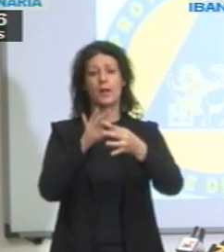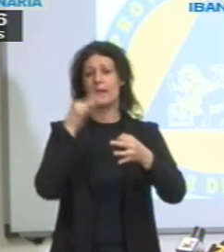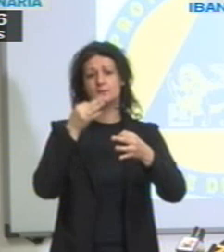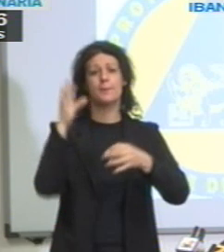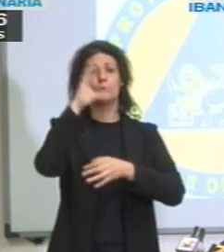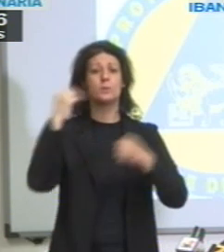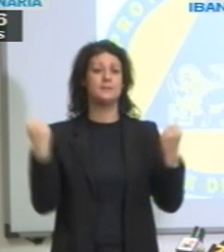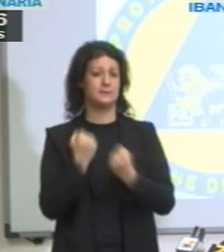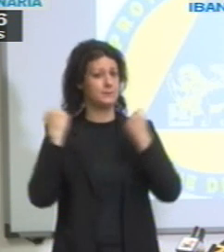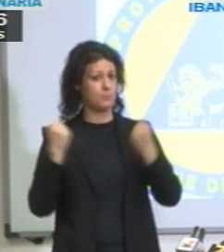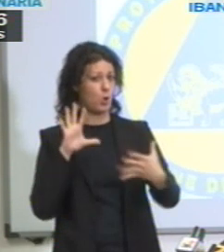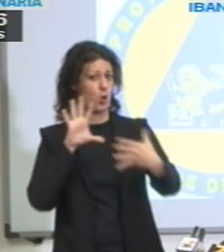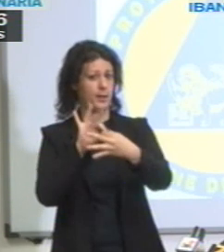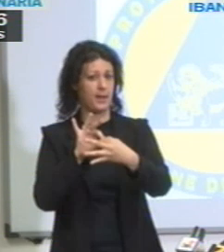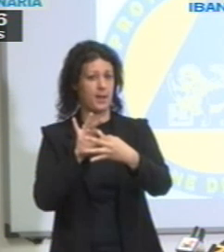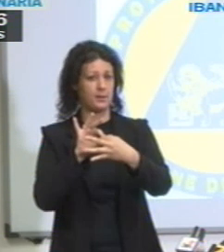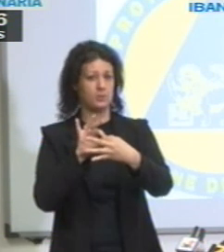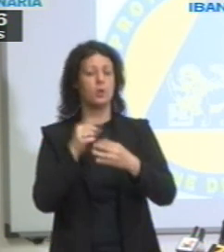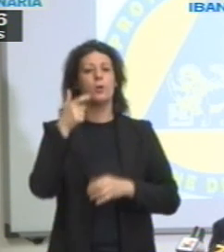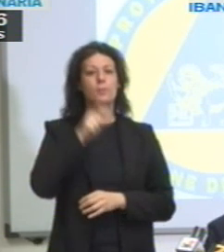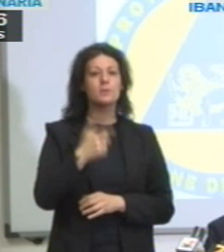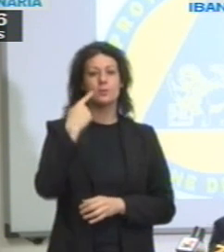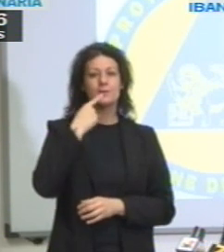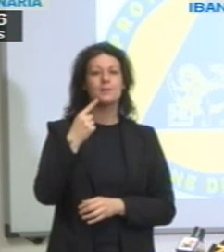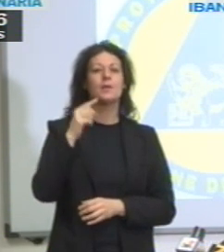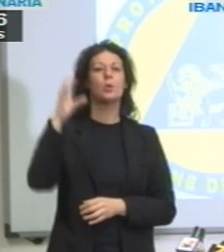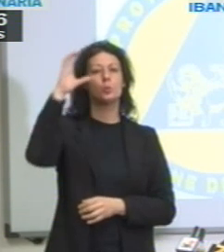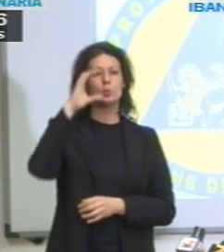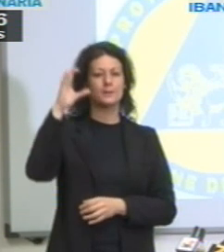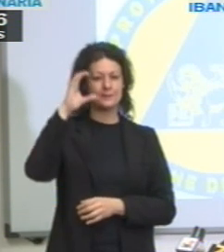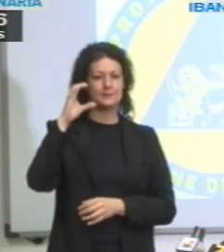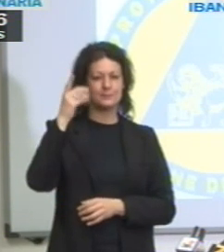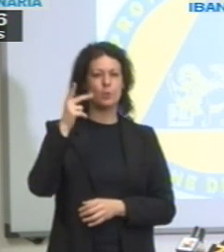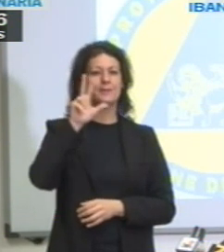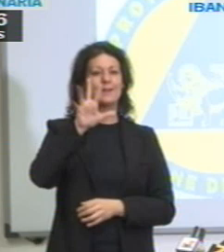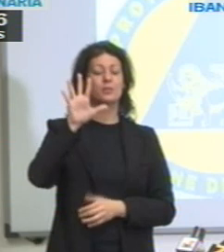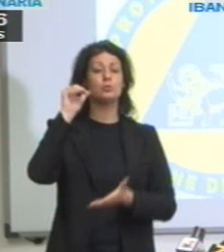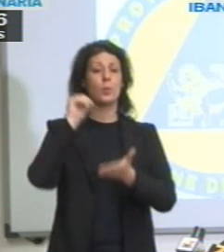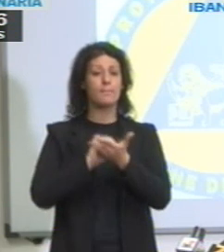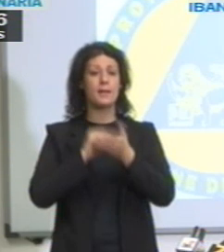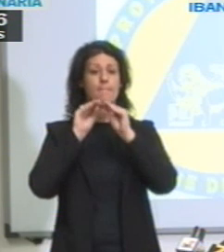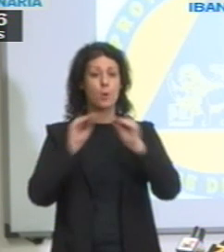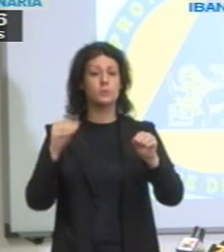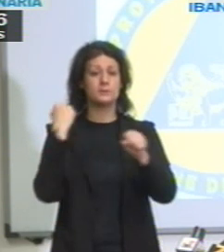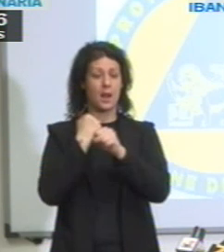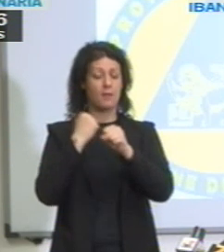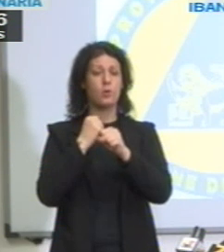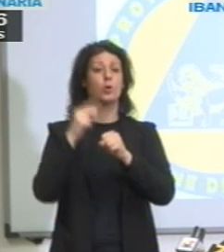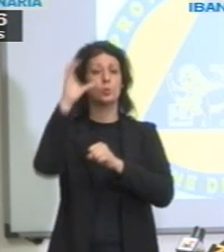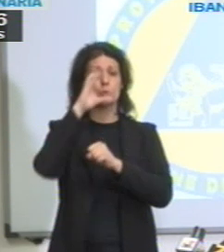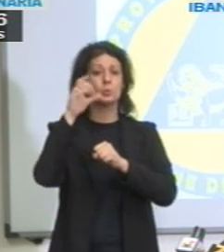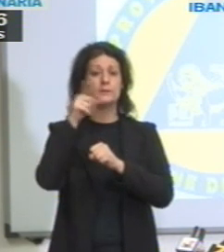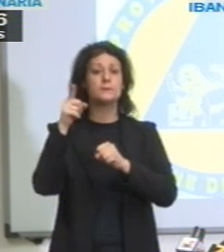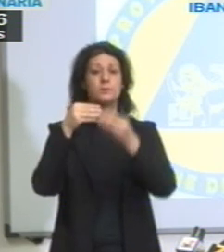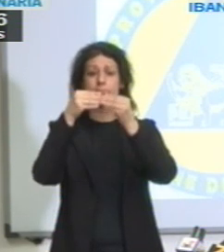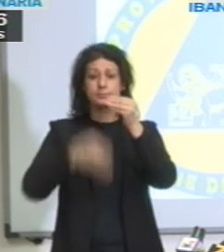In un turismo che, nelle 50.000 figure che perdono il lavoro con questa crisi in Veneto, 35.000 sono i posti persi